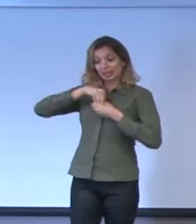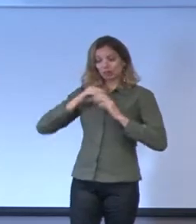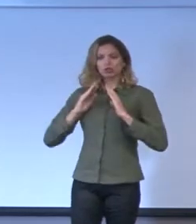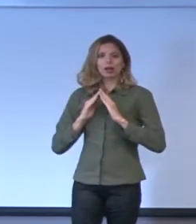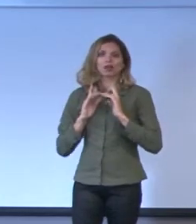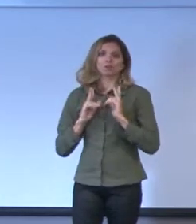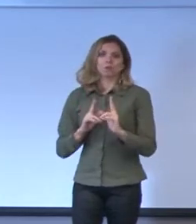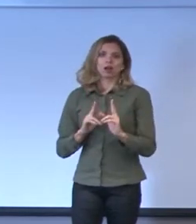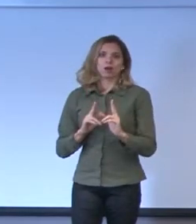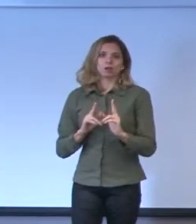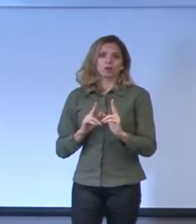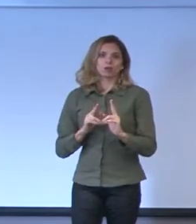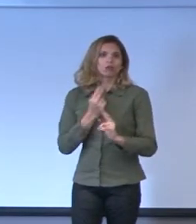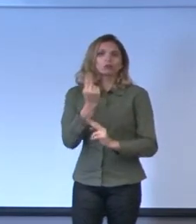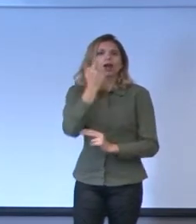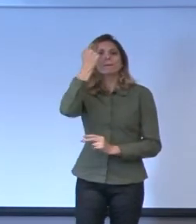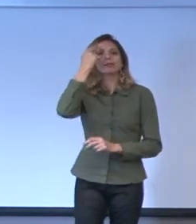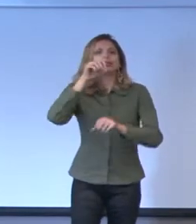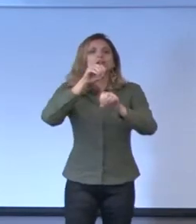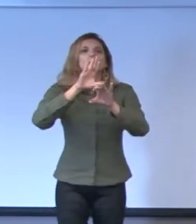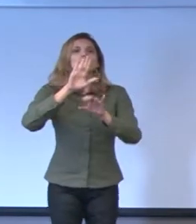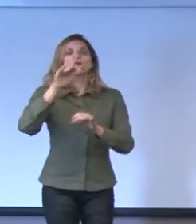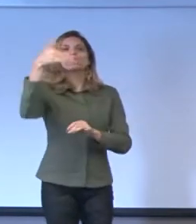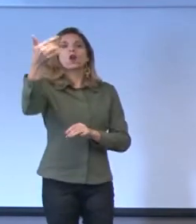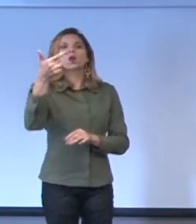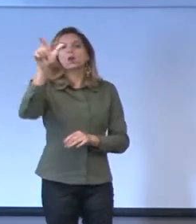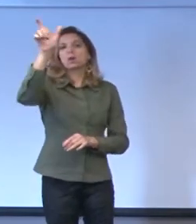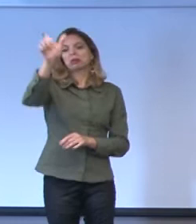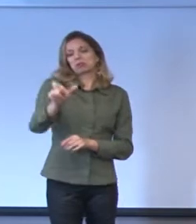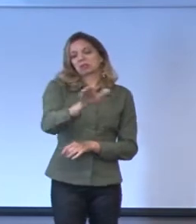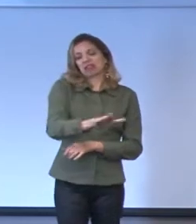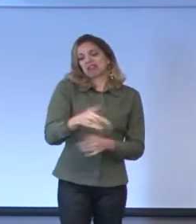filhos. Né? E que